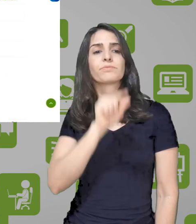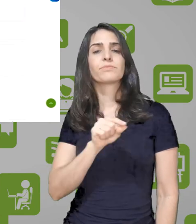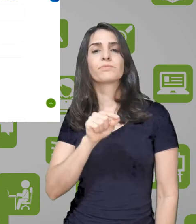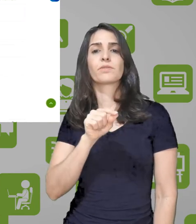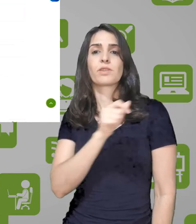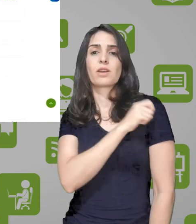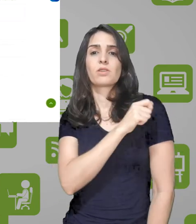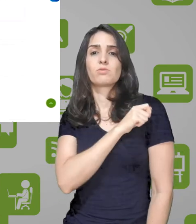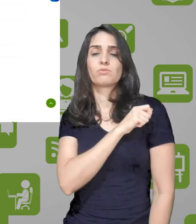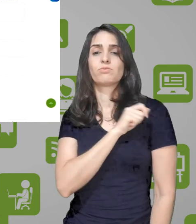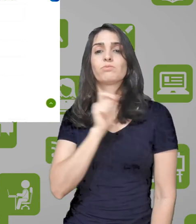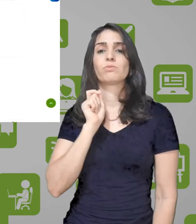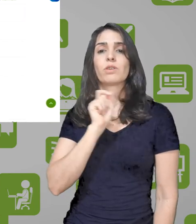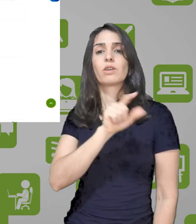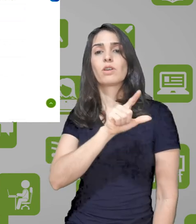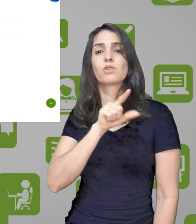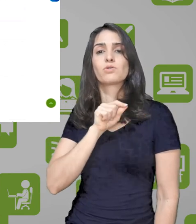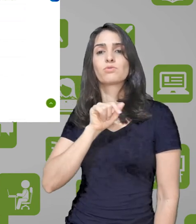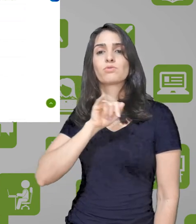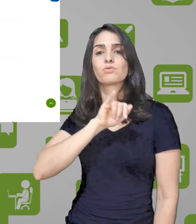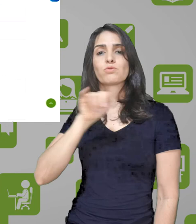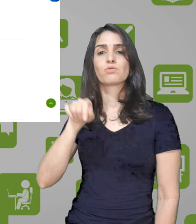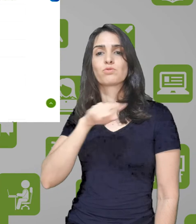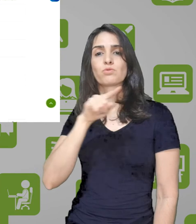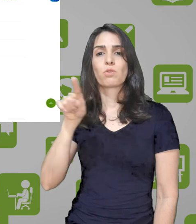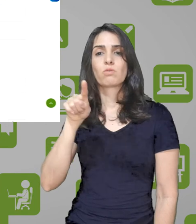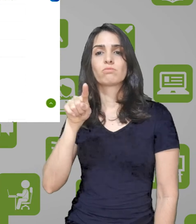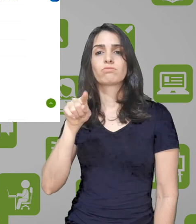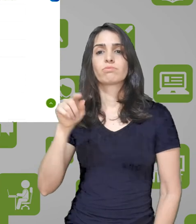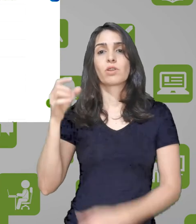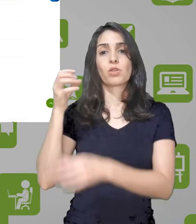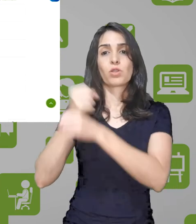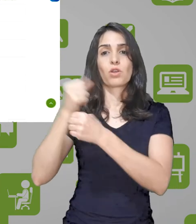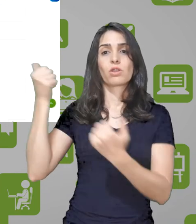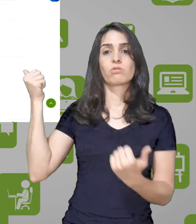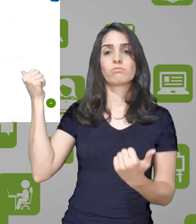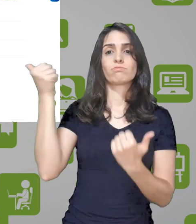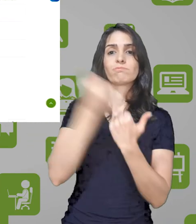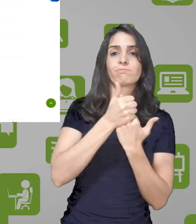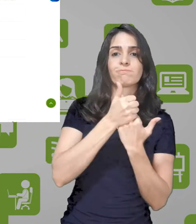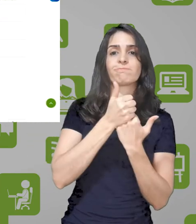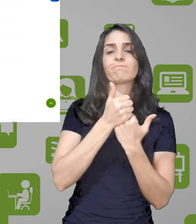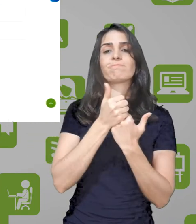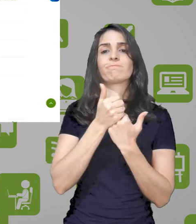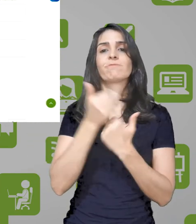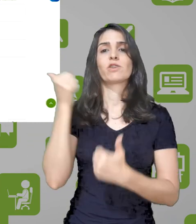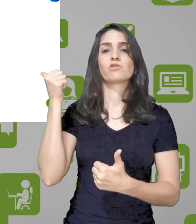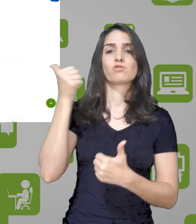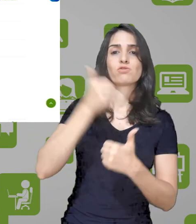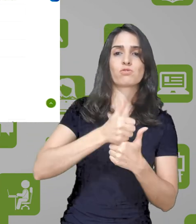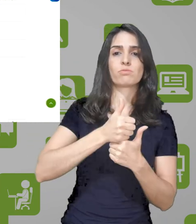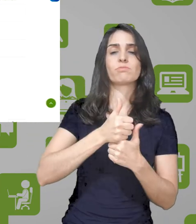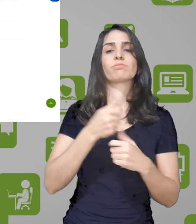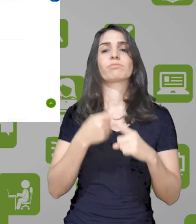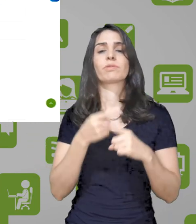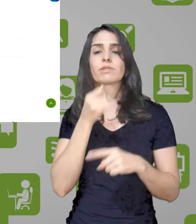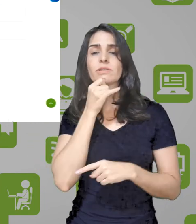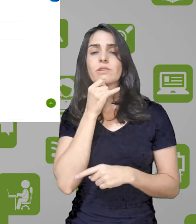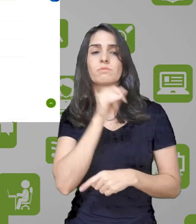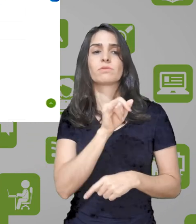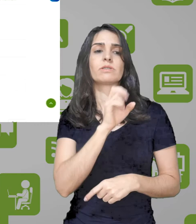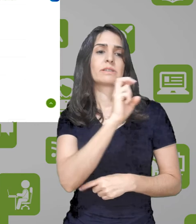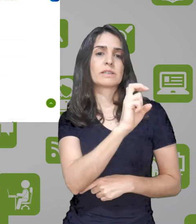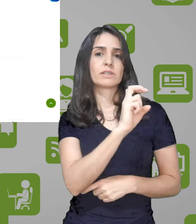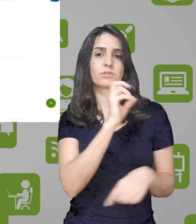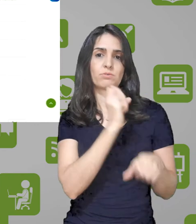então aqui o caso é o João eu preciso clicar aqui para sobrepor a nota do João né e a nota dele